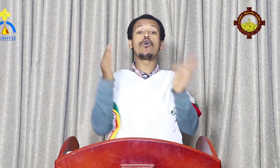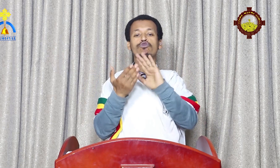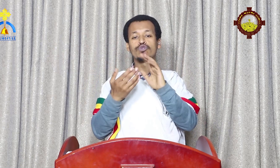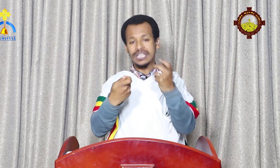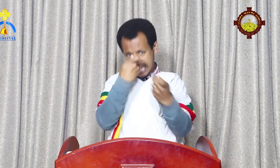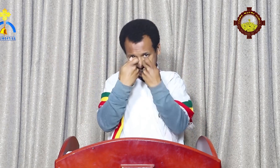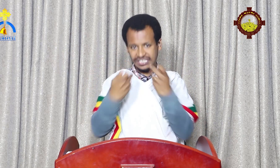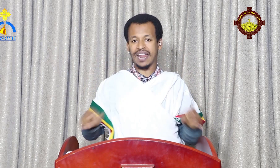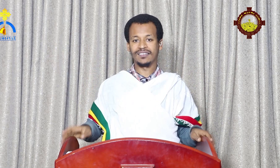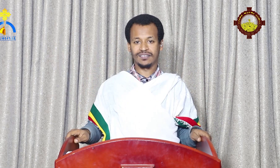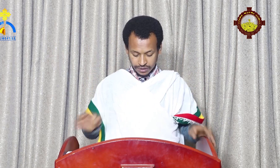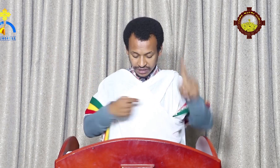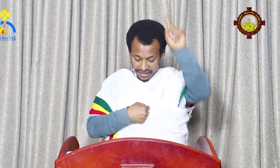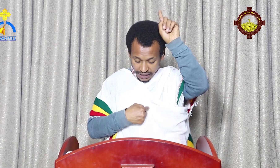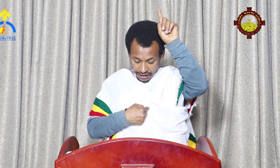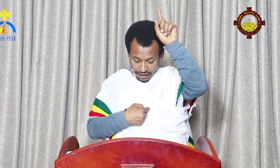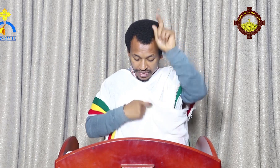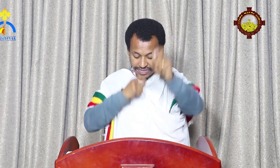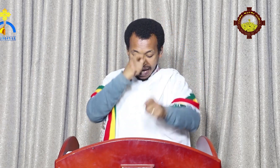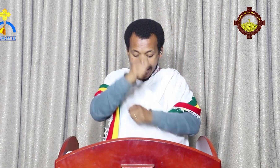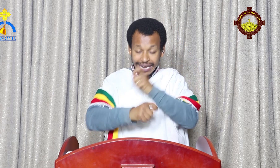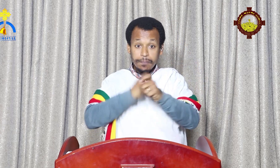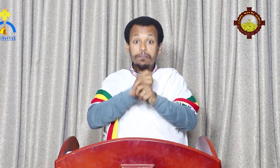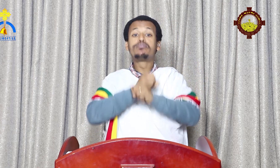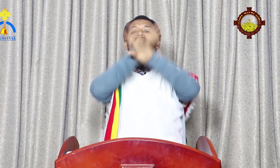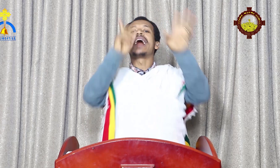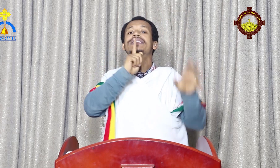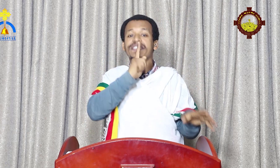መሆኑ ይገልጽናል። እኔ የዓለም ብርሃን ነኝ፣